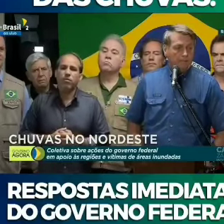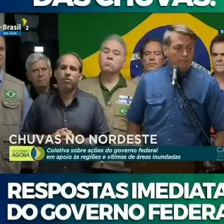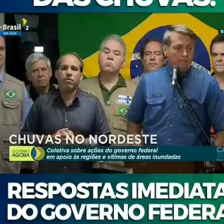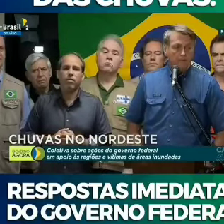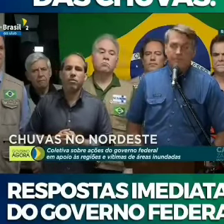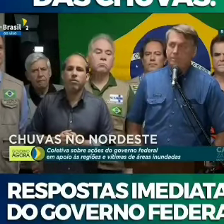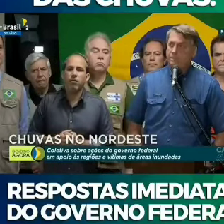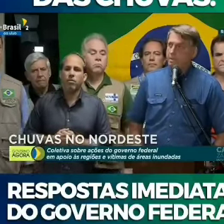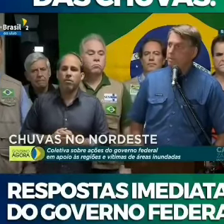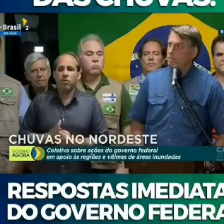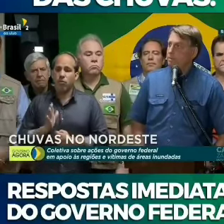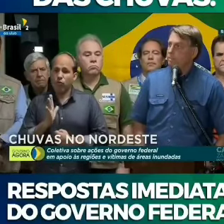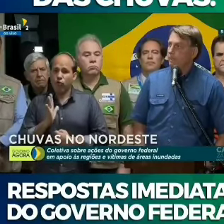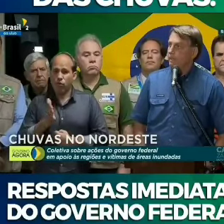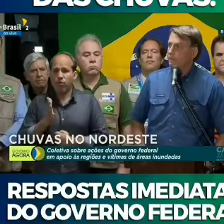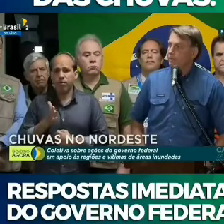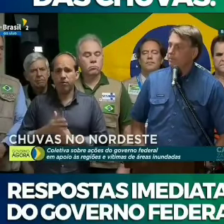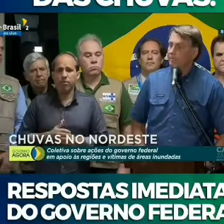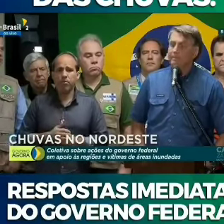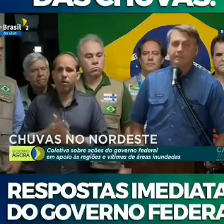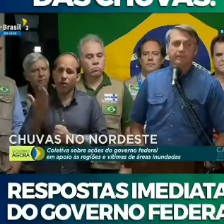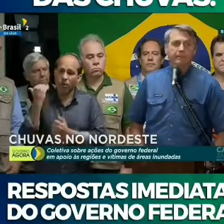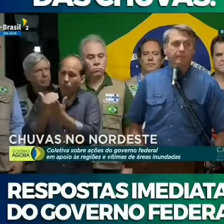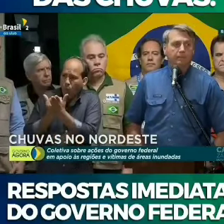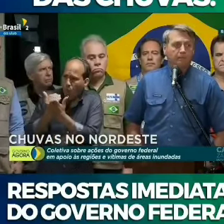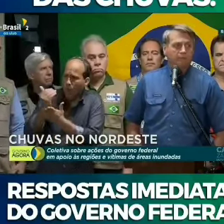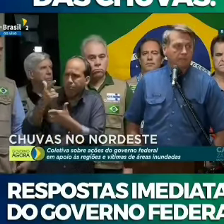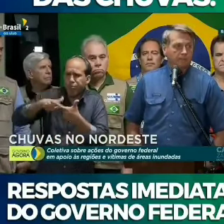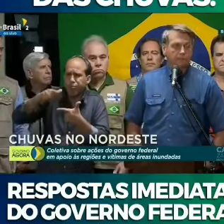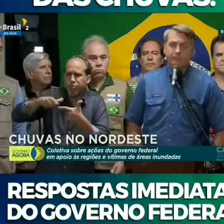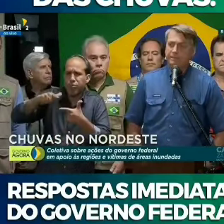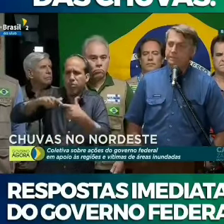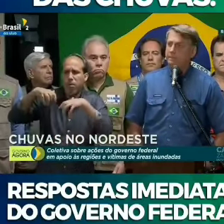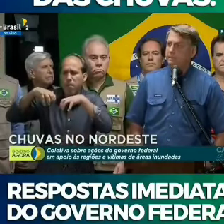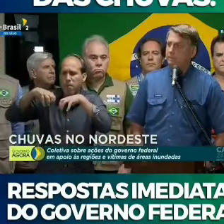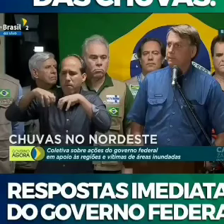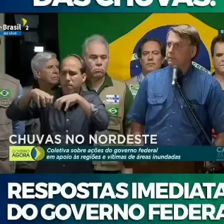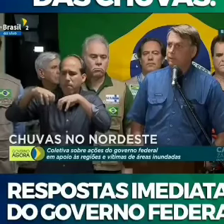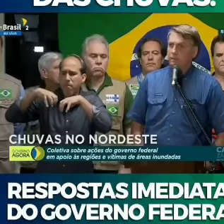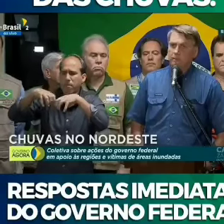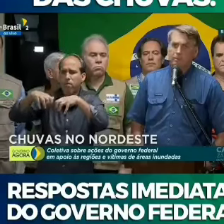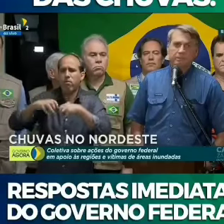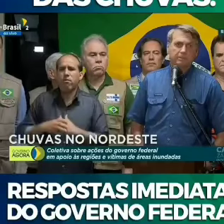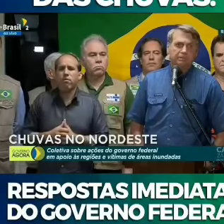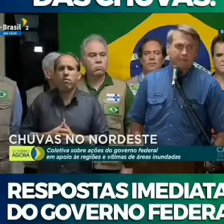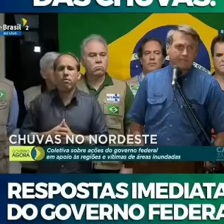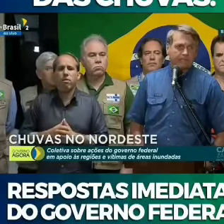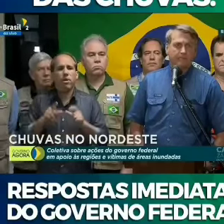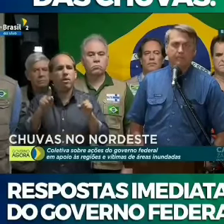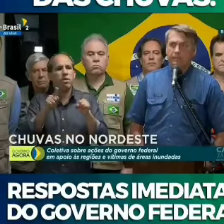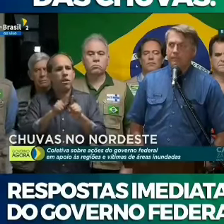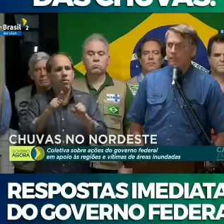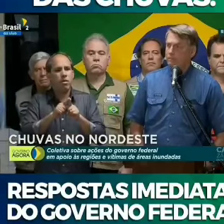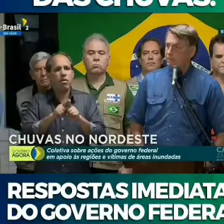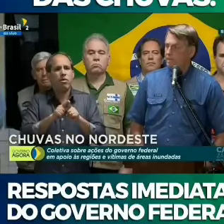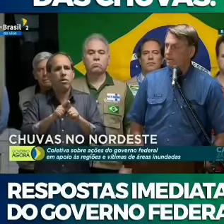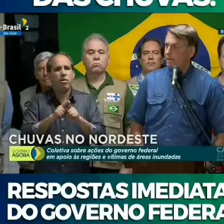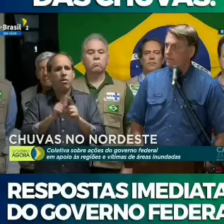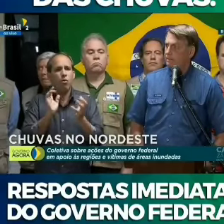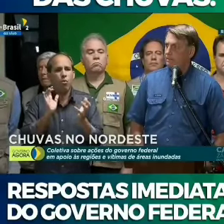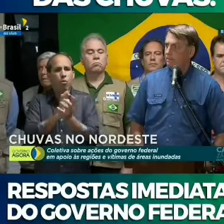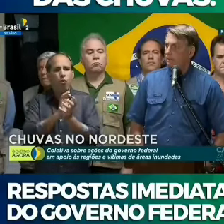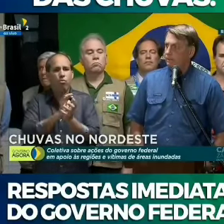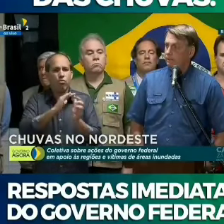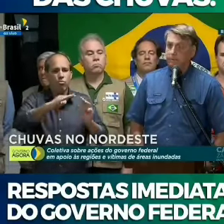isso daí. Mas nosso presidente Bolsonaro usa o dinheiro dos nossos impostos com o povo. Ele sempre está no meio do